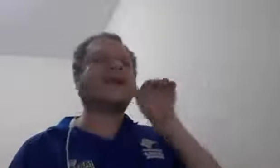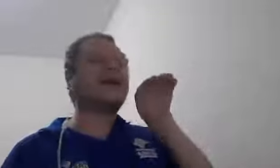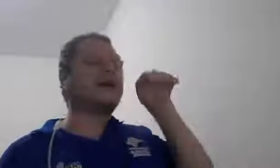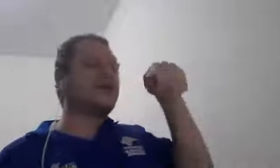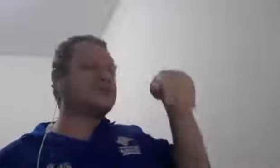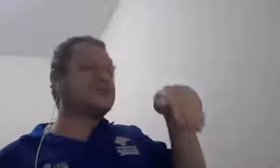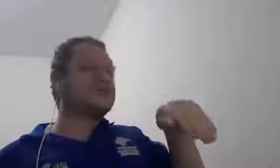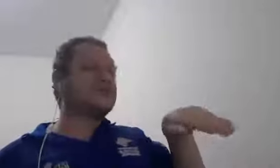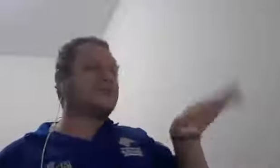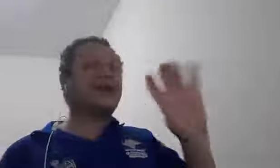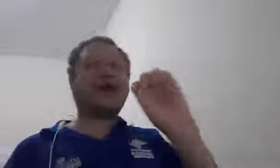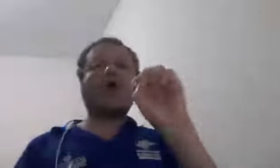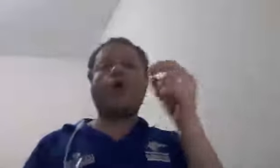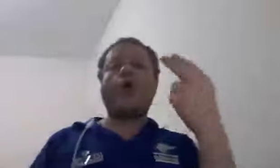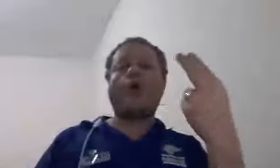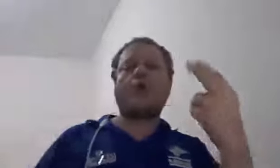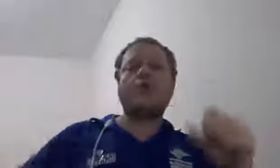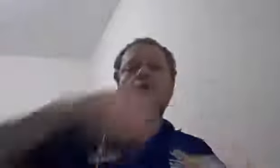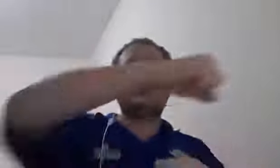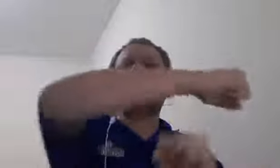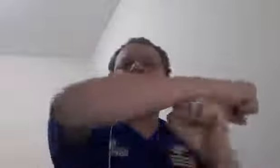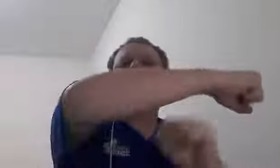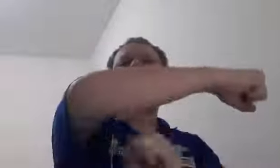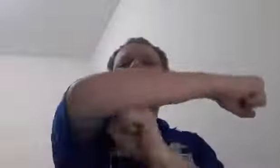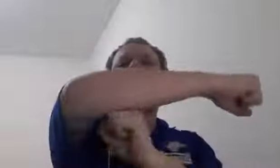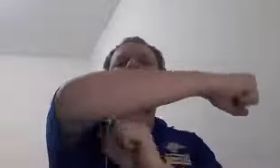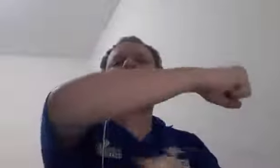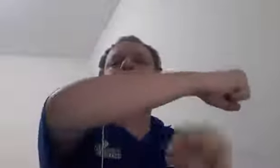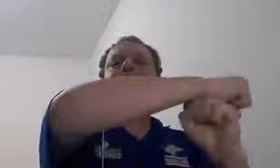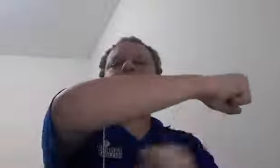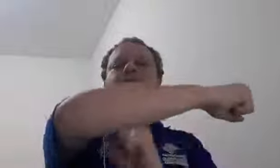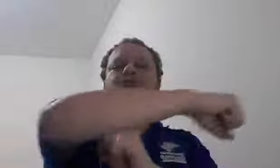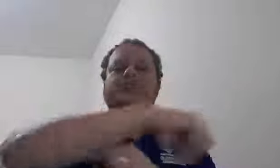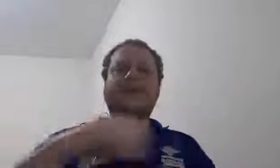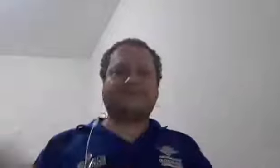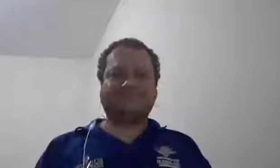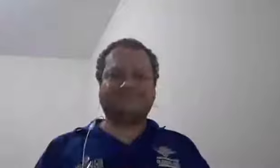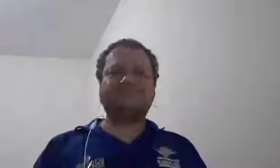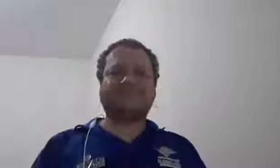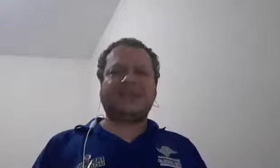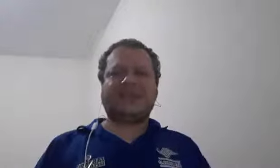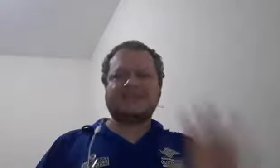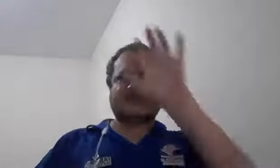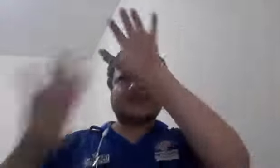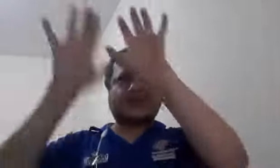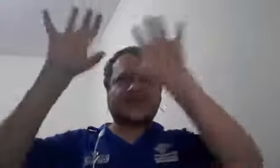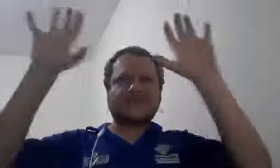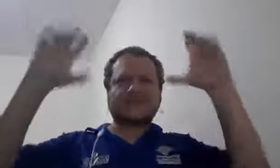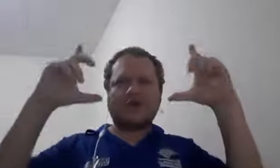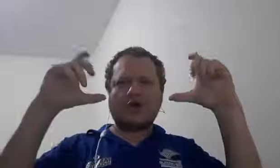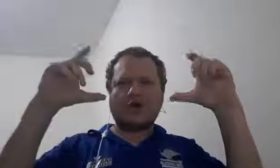Sumaré. Sumaré ou Sumaré. Sumaré. É aquela estação que tem as